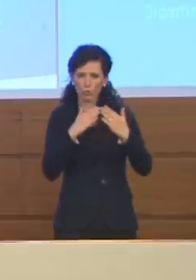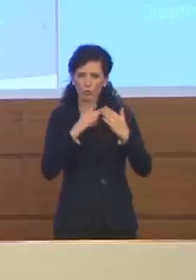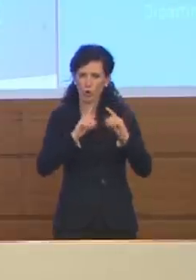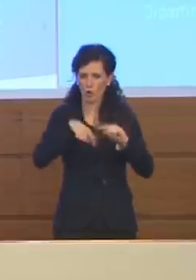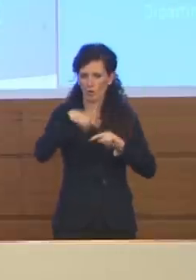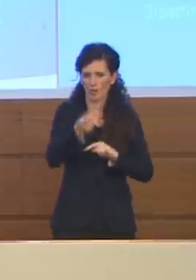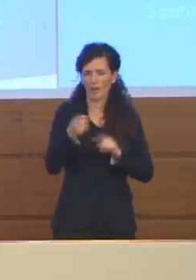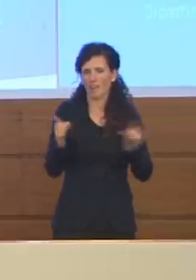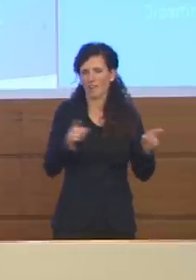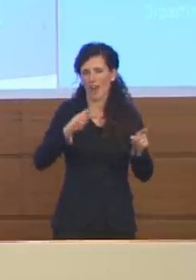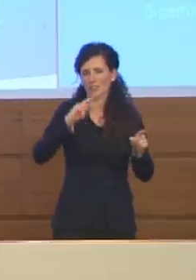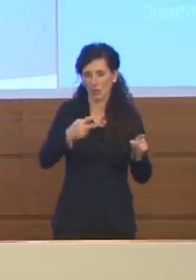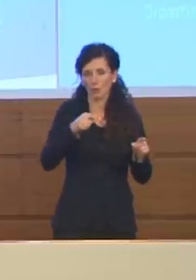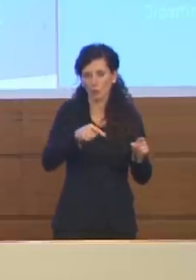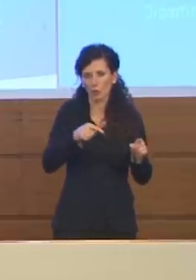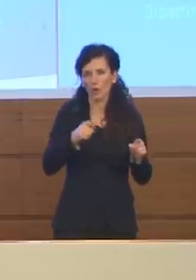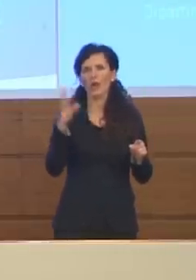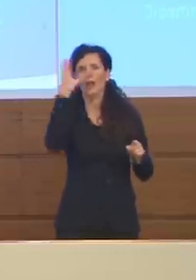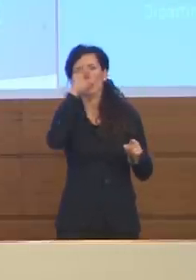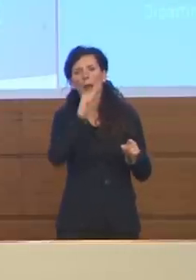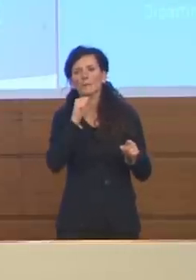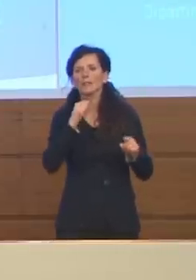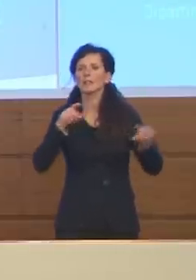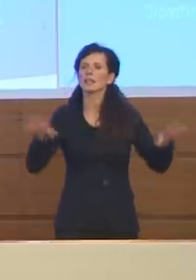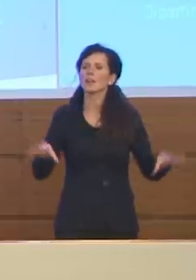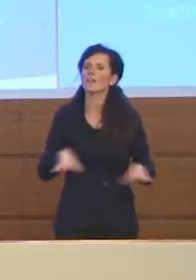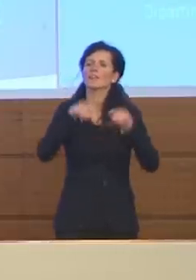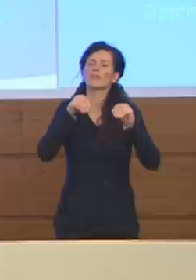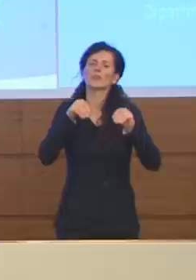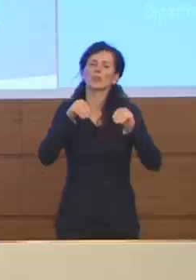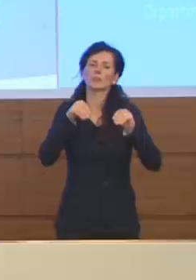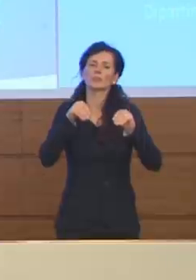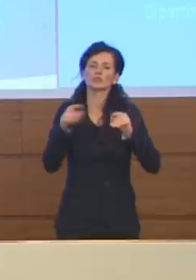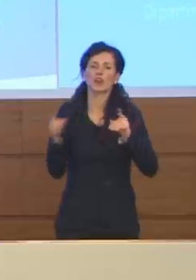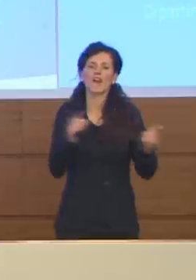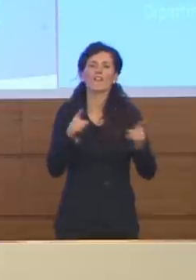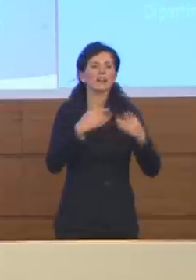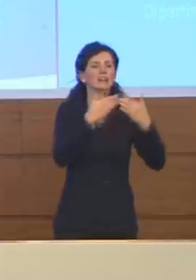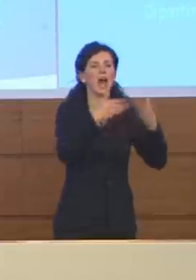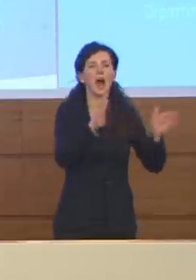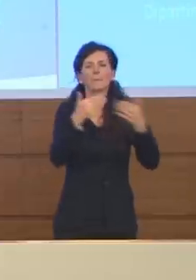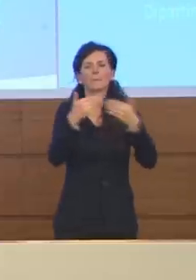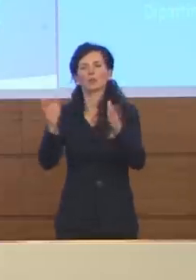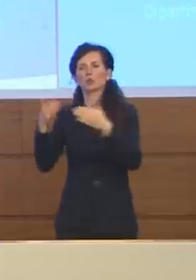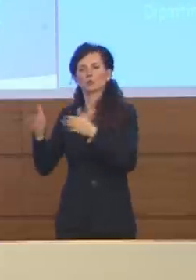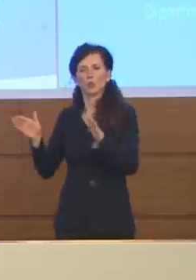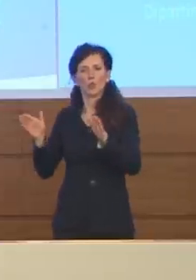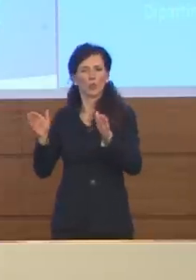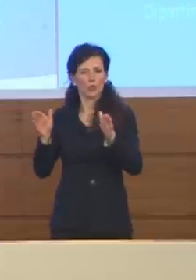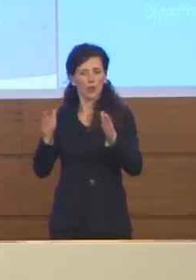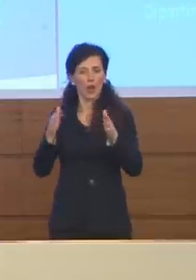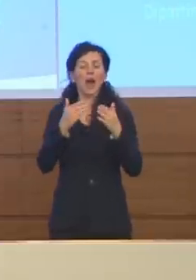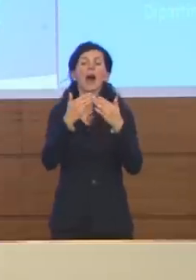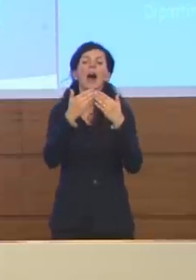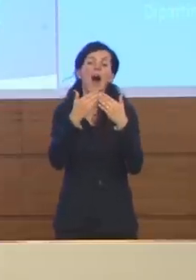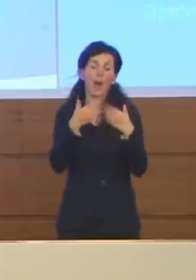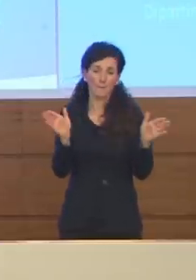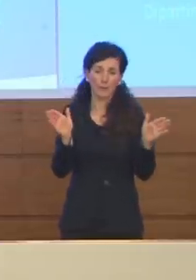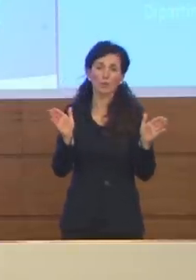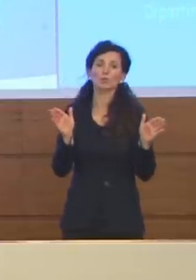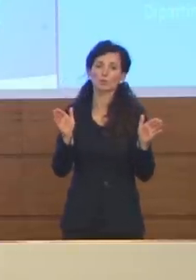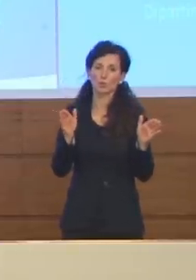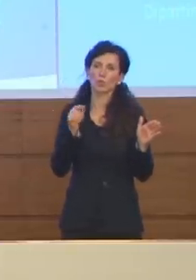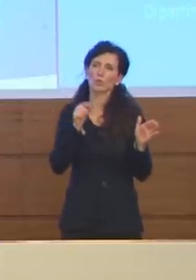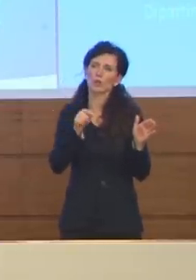per le iniziali fasi di riapertura di un processo che però sottolineo per l'ennesima volta